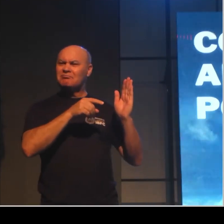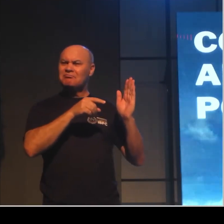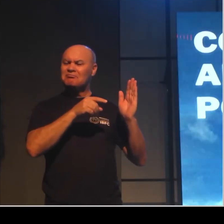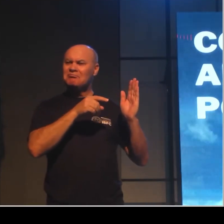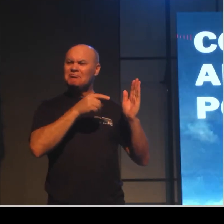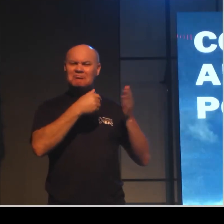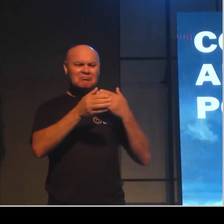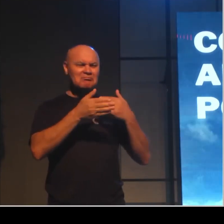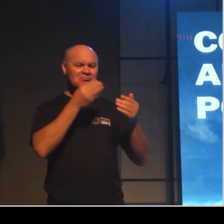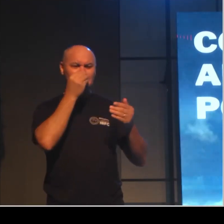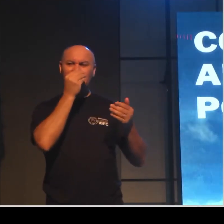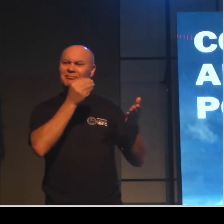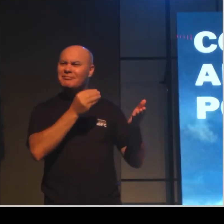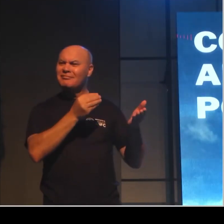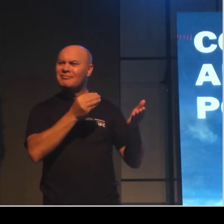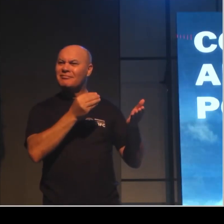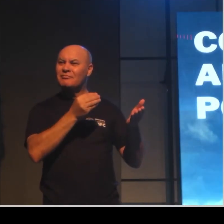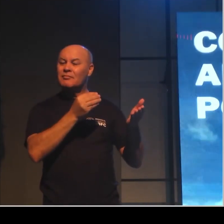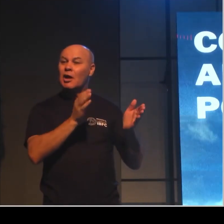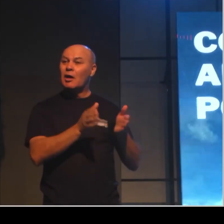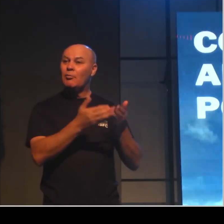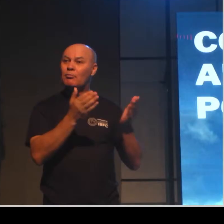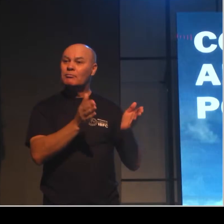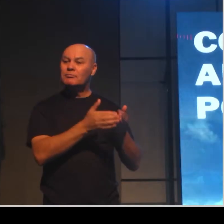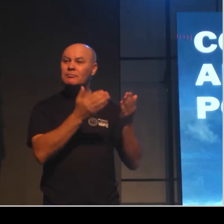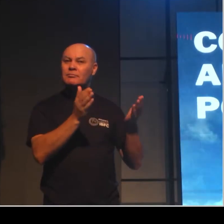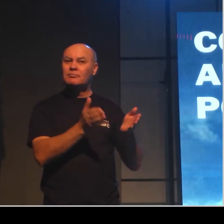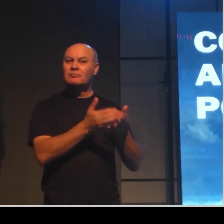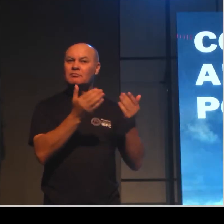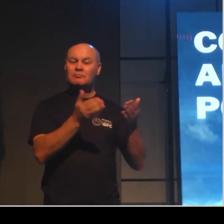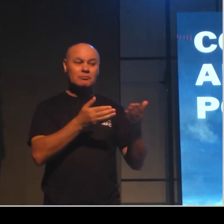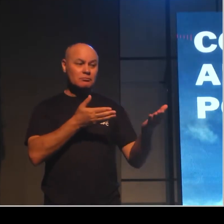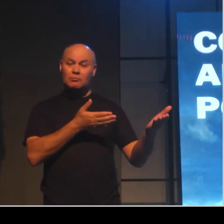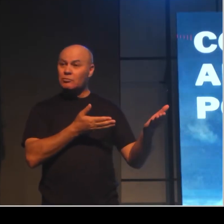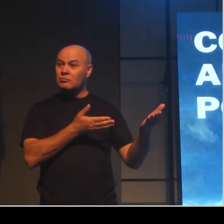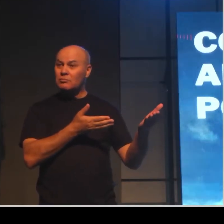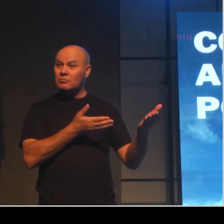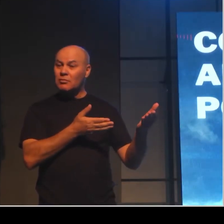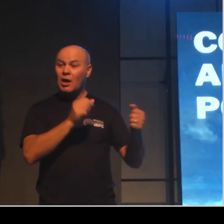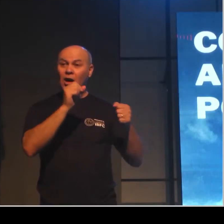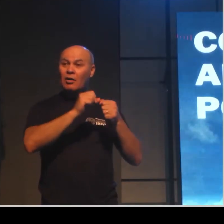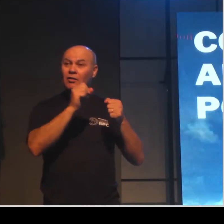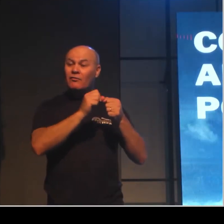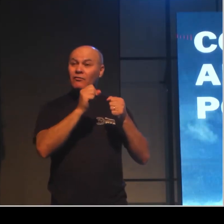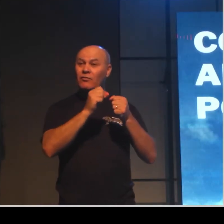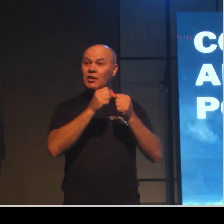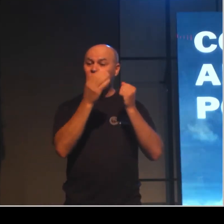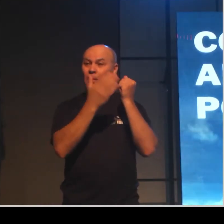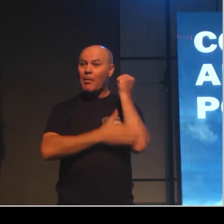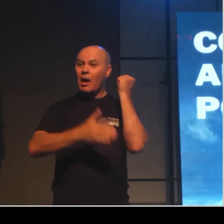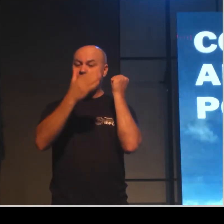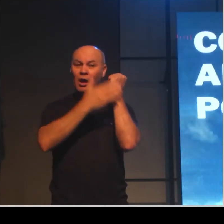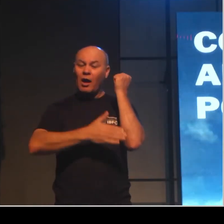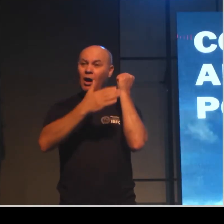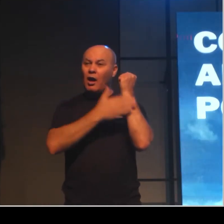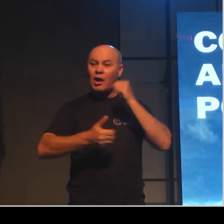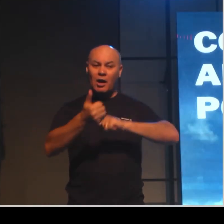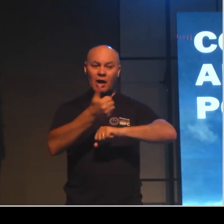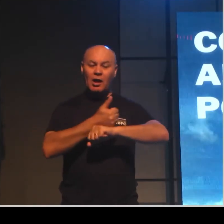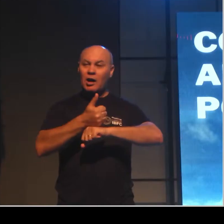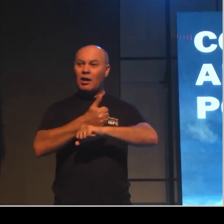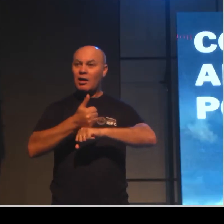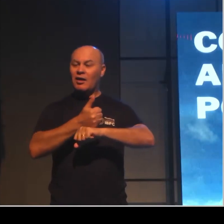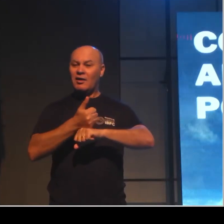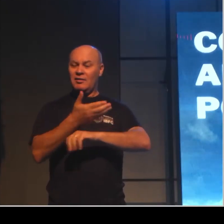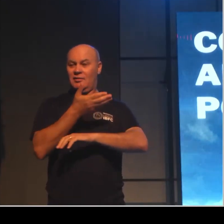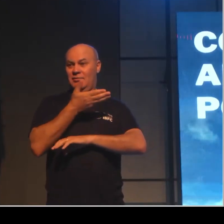dinheiro, provavelmente era um carpinteiro de profissão. Era um homem normal que